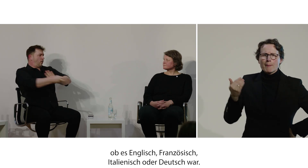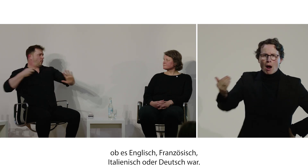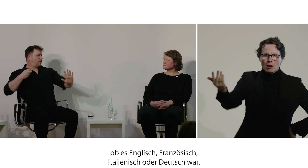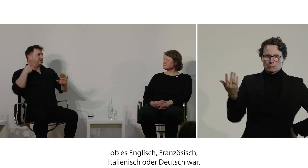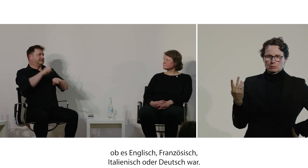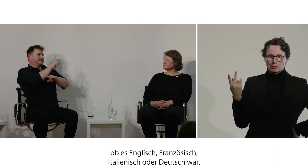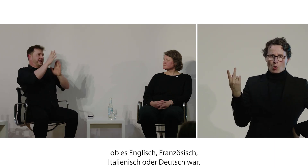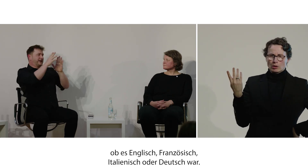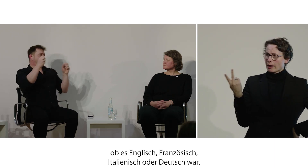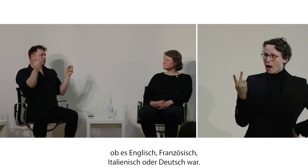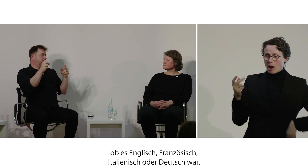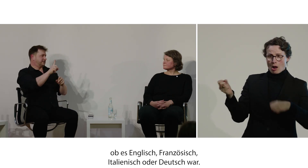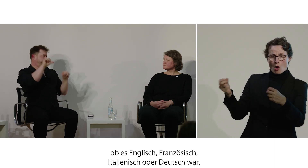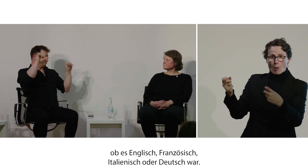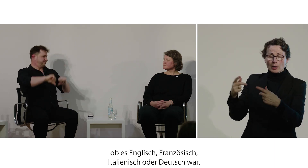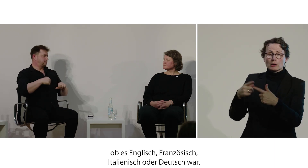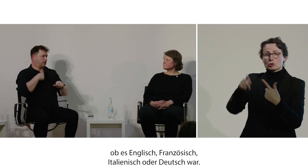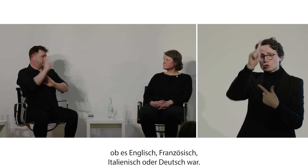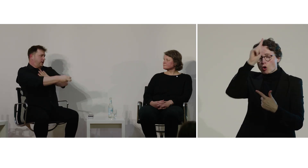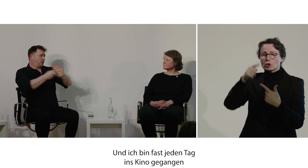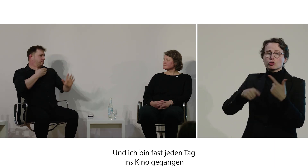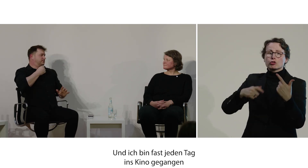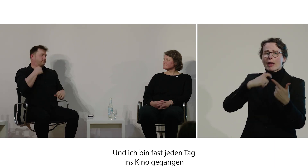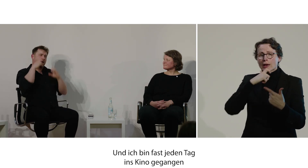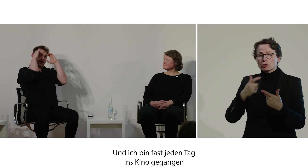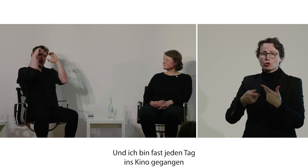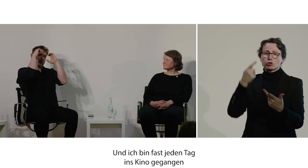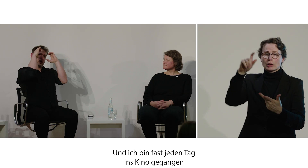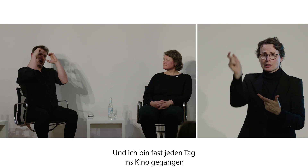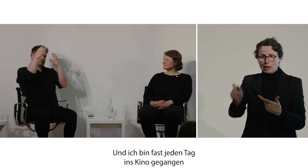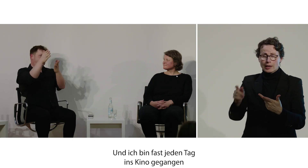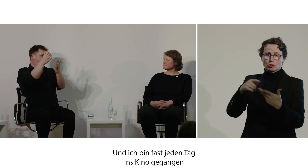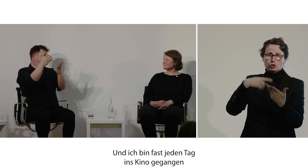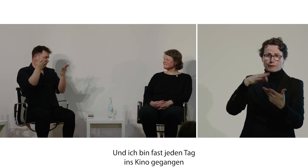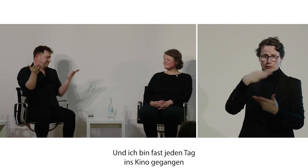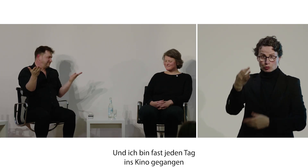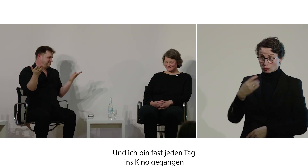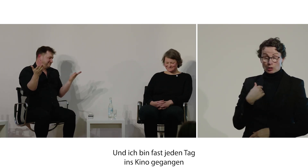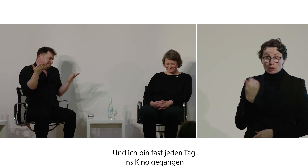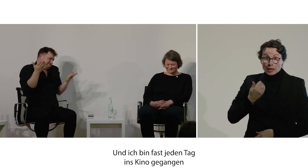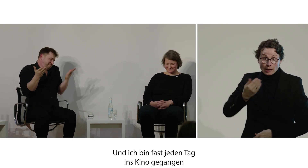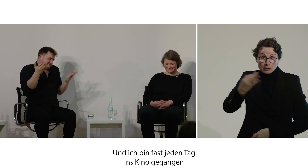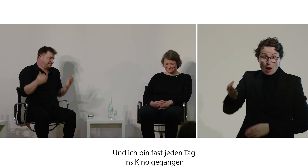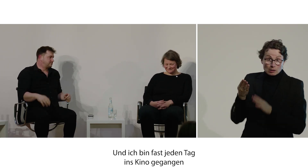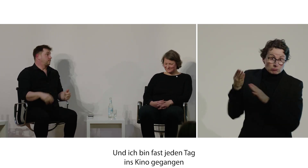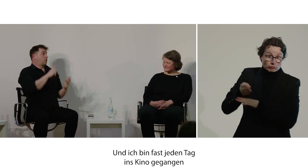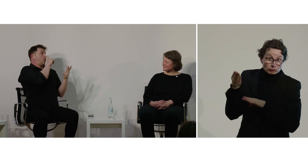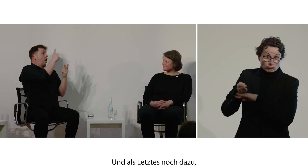es Englisch, Französisch oder Italienisch war oder Deutsch, war immer und ich habe das sehr oft, ich bin fast jeden Tag da ins Kino gegangen.